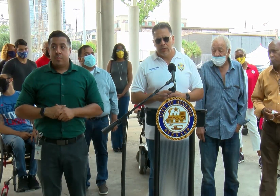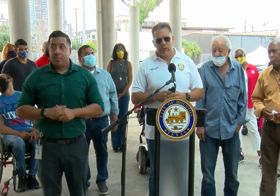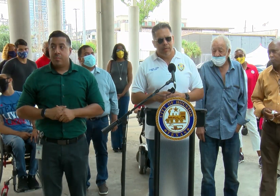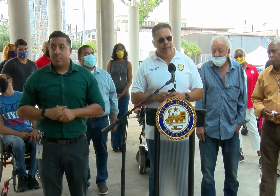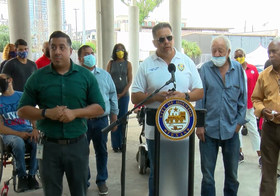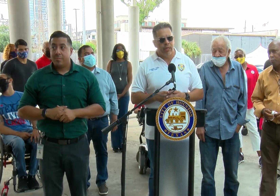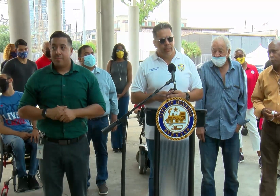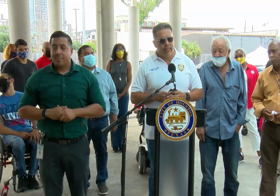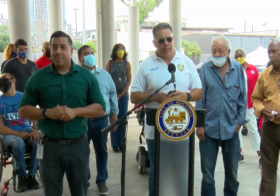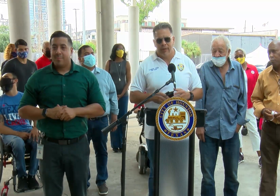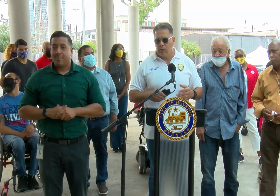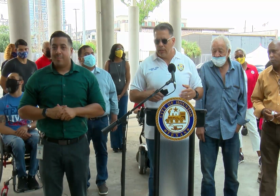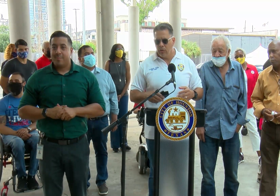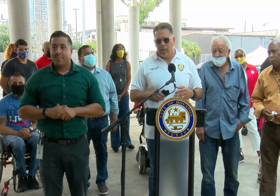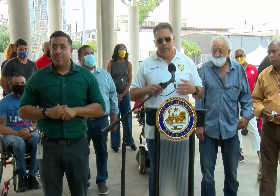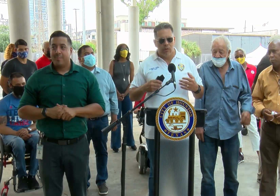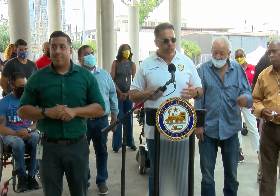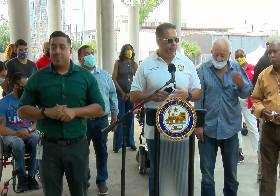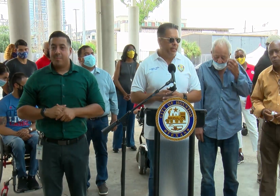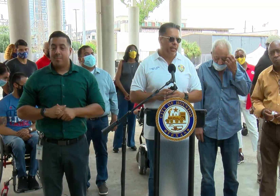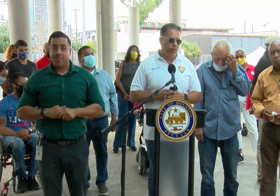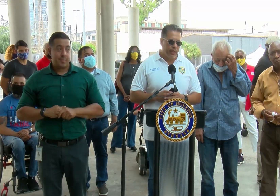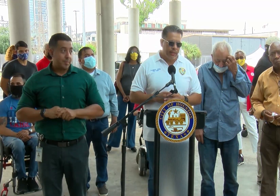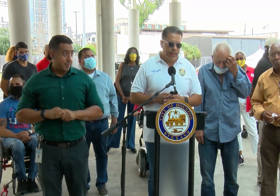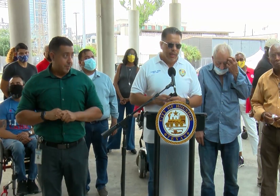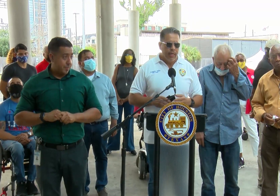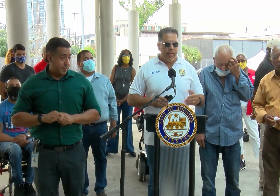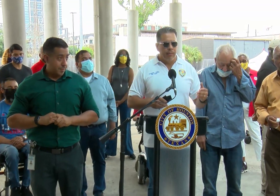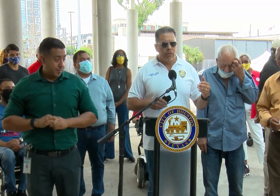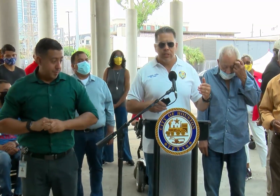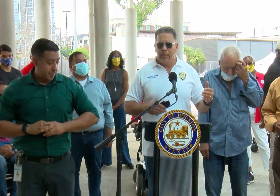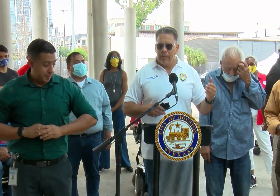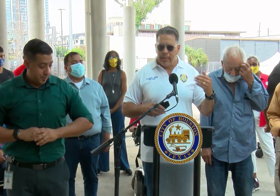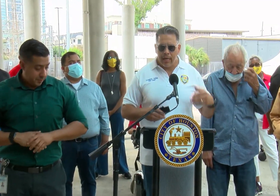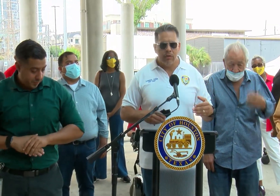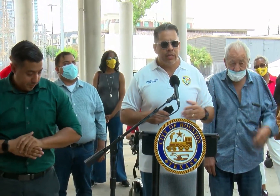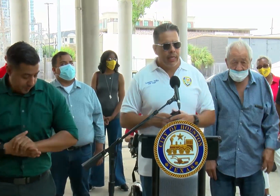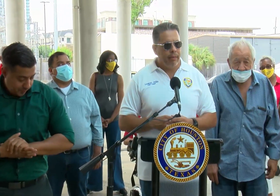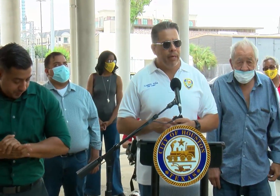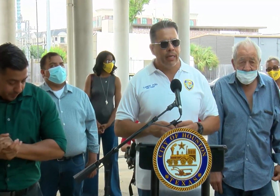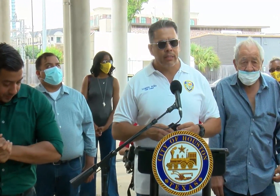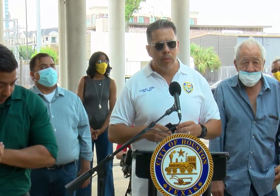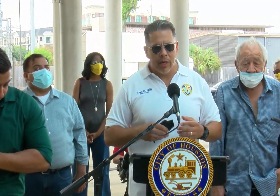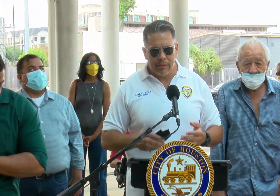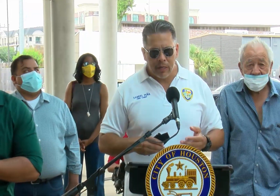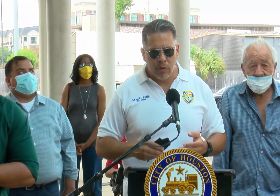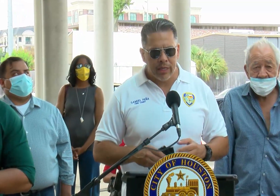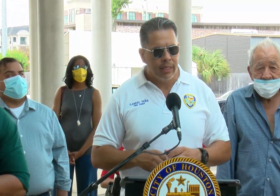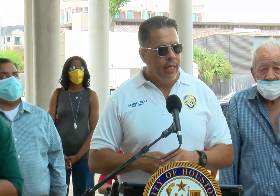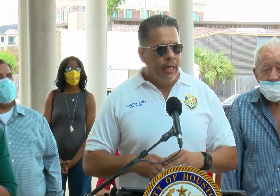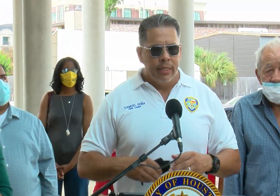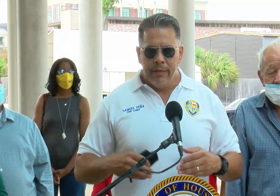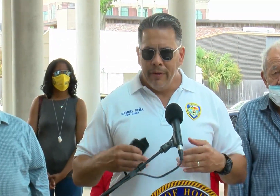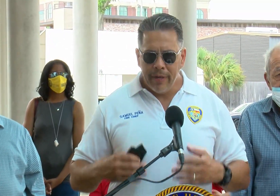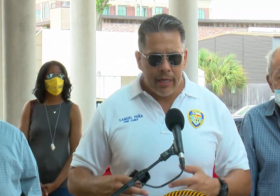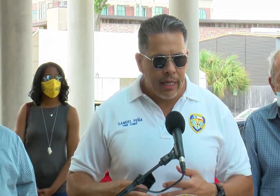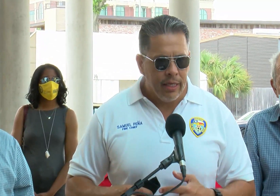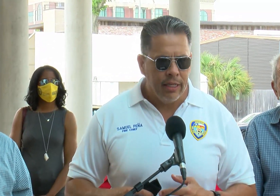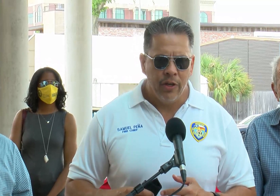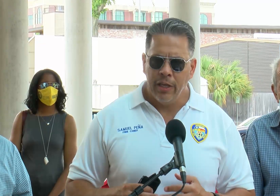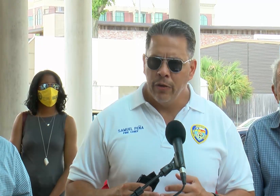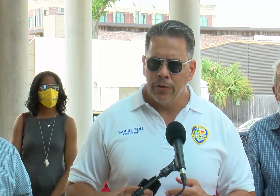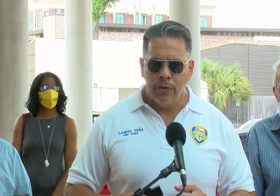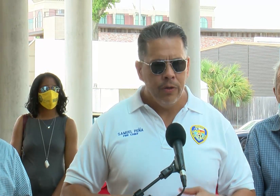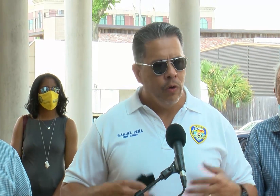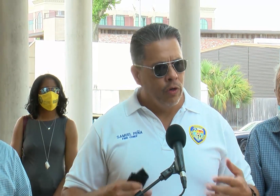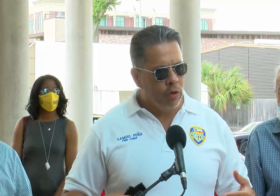estos centros para vacunarse. Las vacunas son absolutamente gratuitas. Queremos invitarlos aquí para que se pongan las vacunas, si viven en la